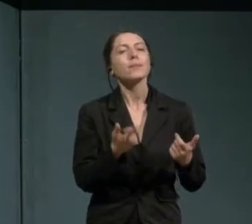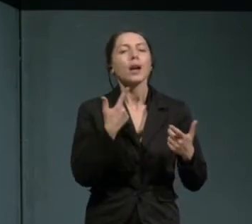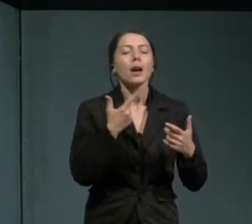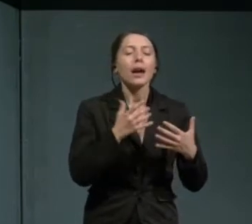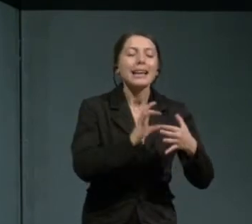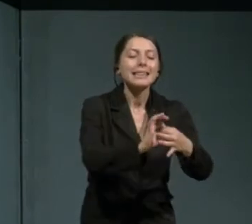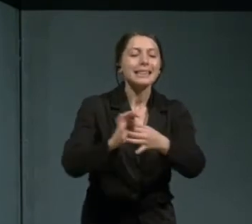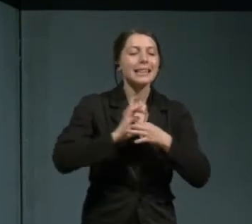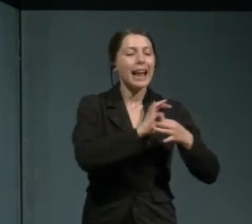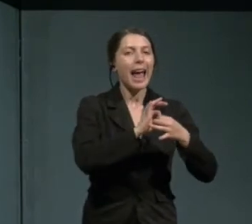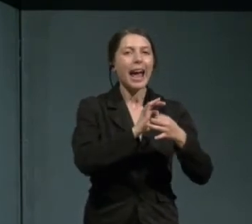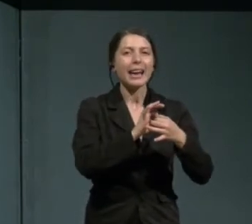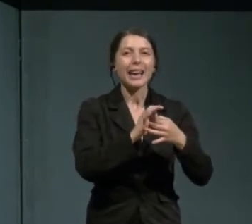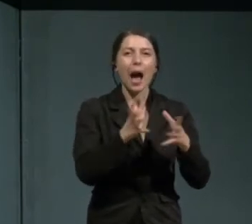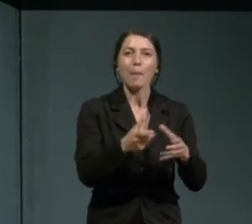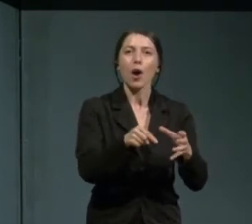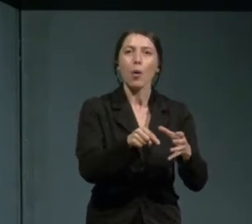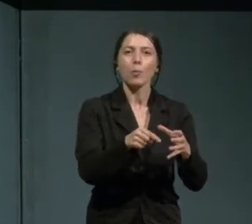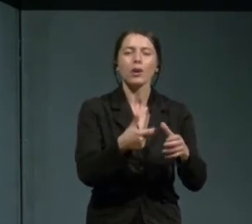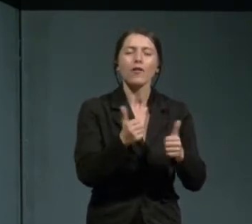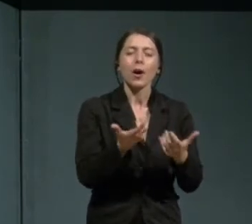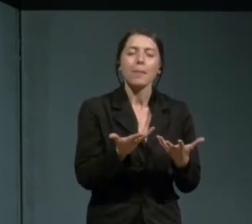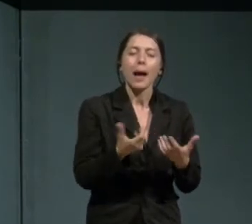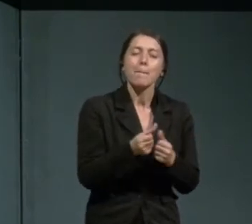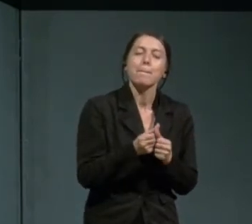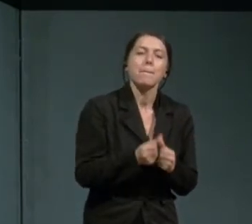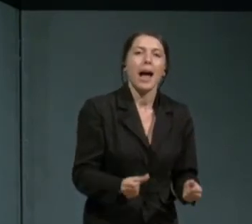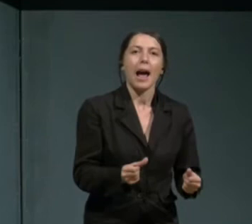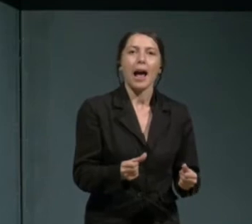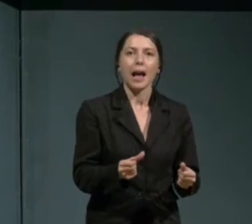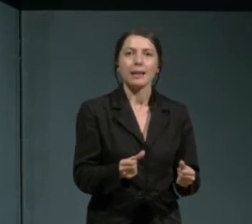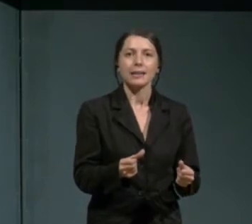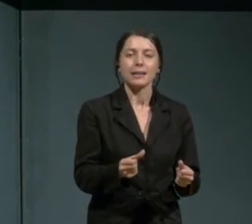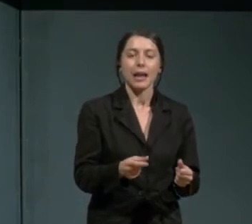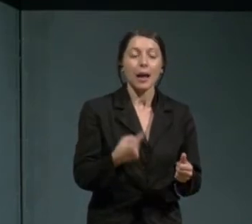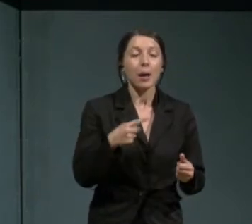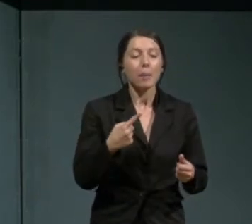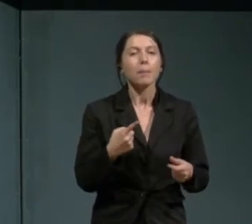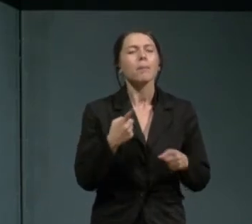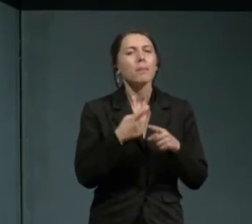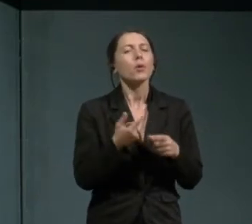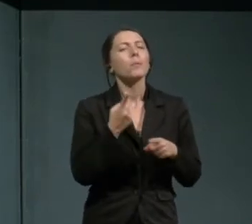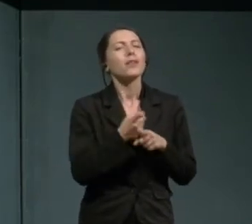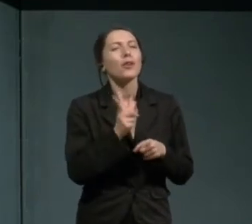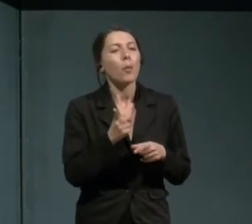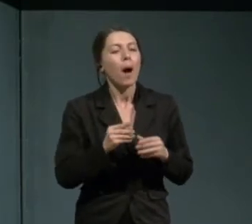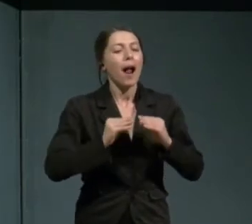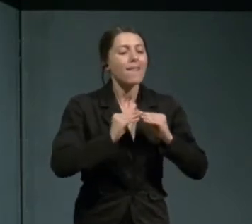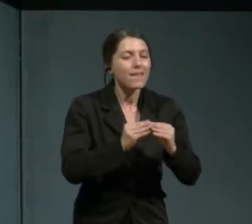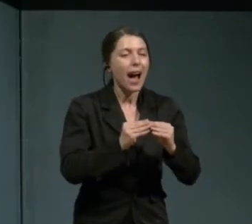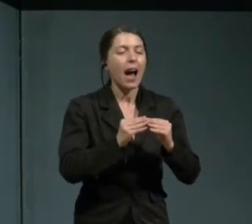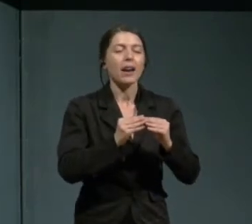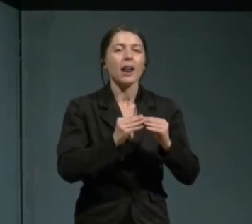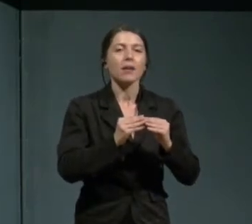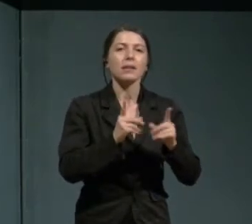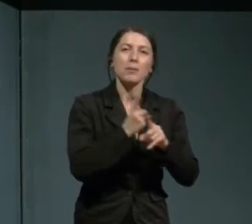comunità stessa la carne e degli atti degli atti che bisogna commettere fare accettare di fare per